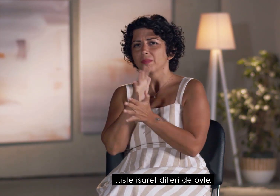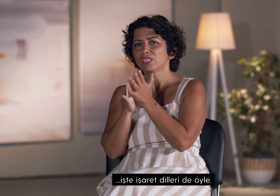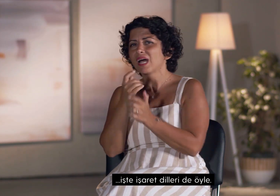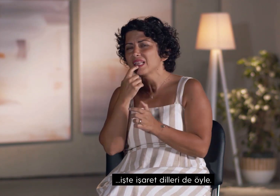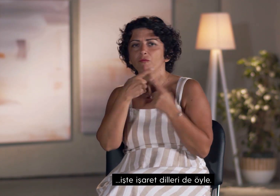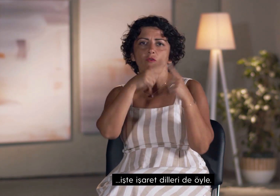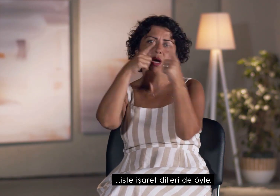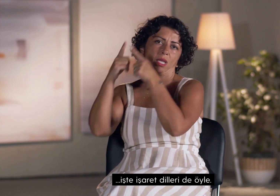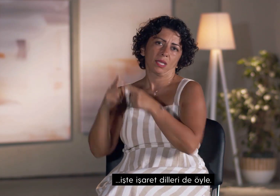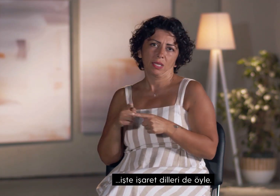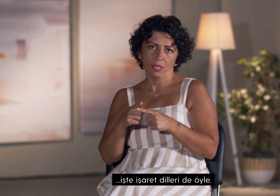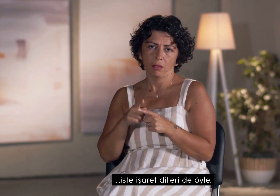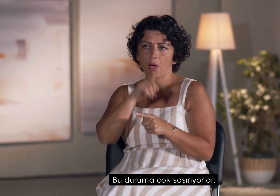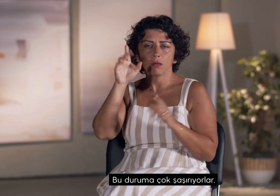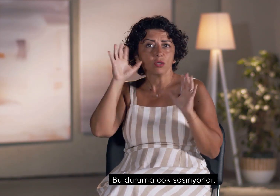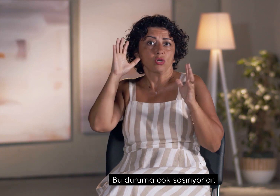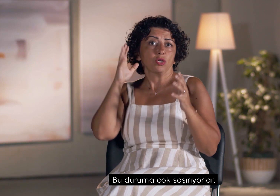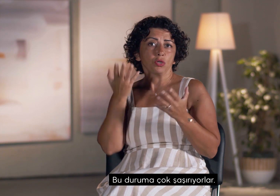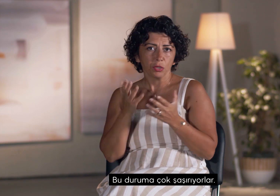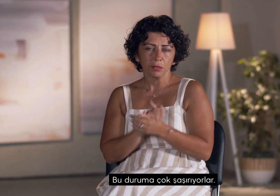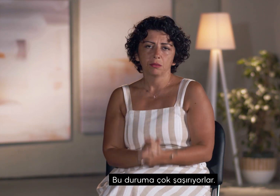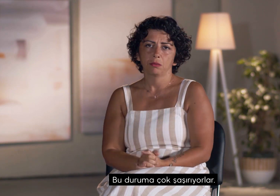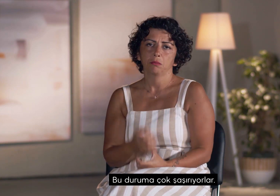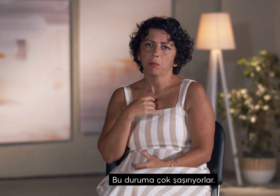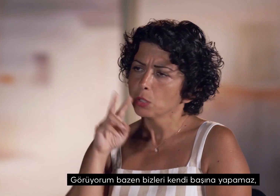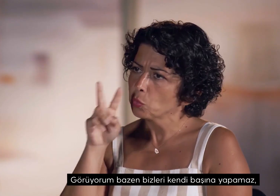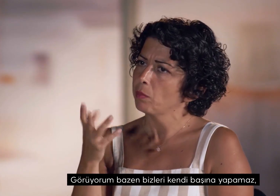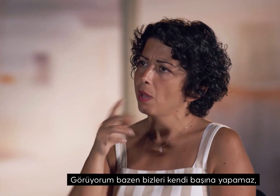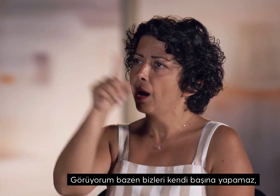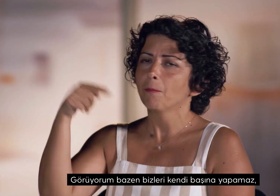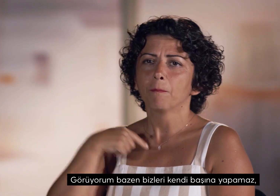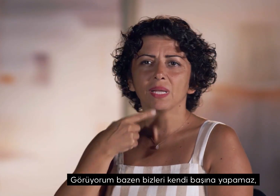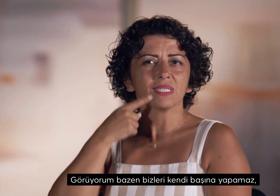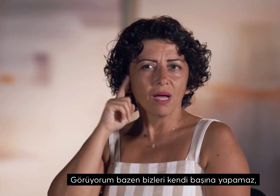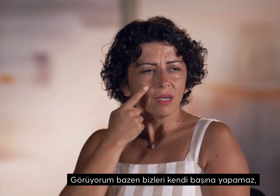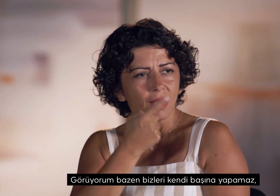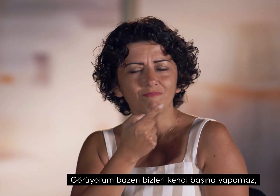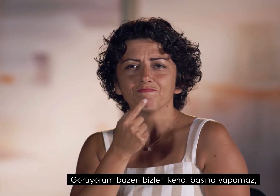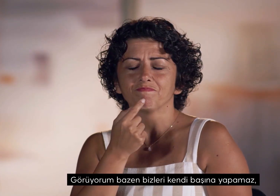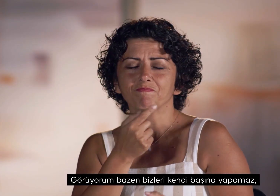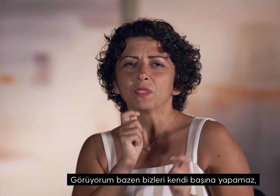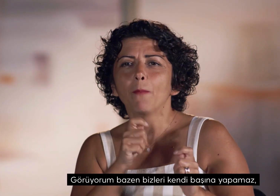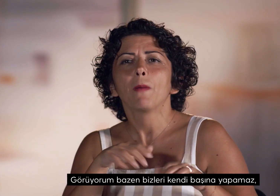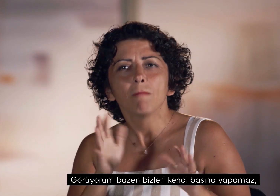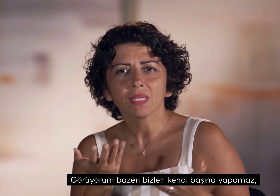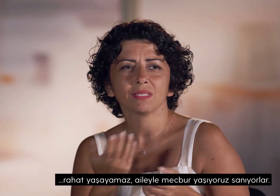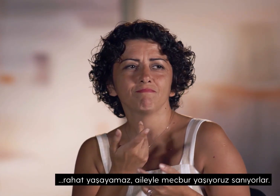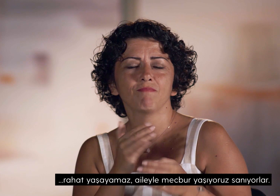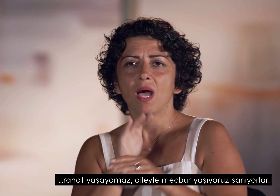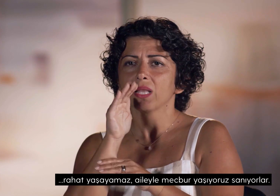İşte işaret dilleri de öyle. Bu duruma çok şaşırıyorlar. Görüyorum bazen bizleri kendi başına yapamaz, rahat